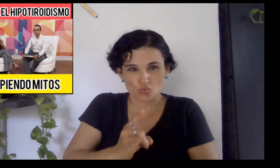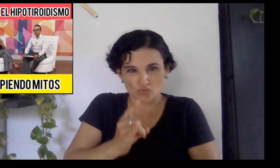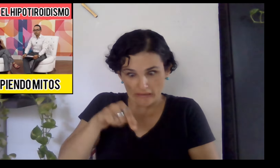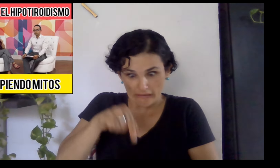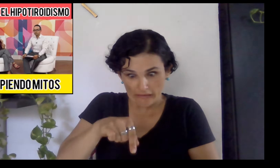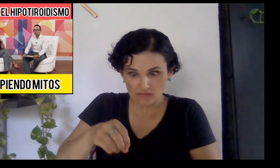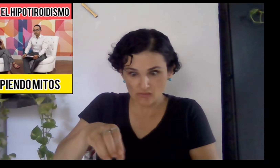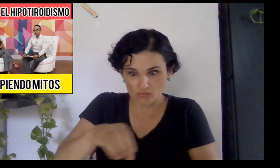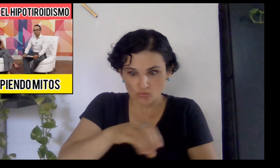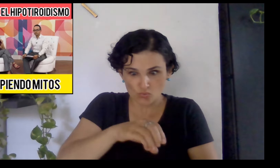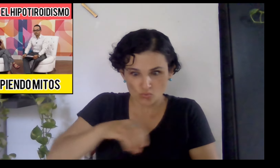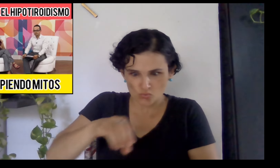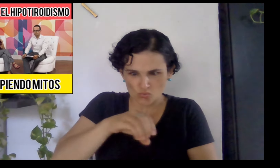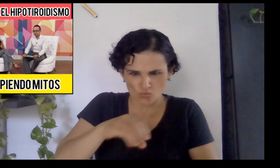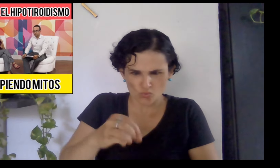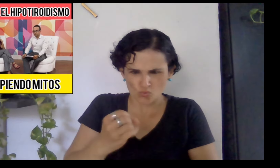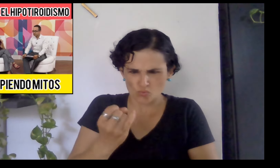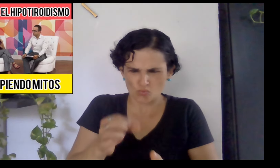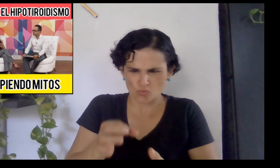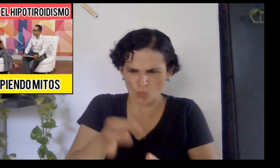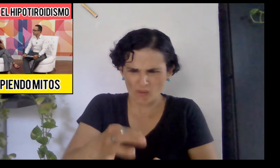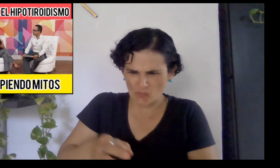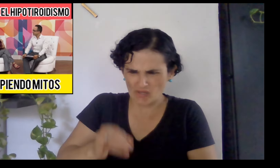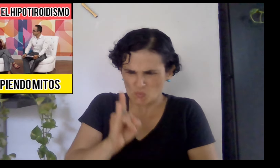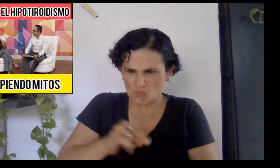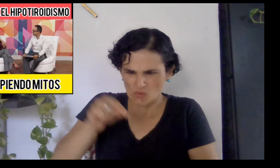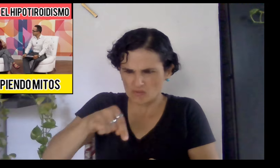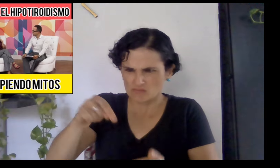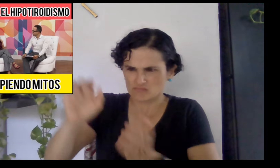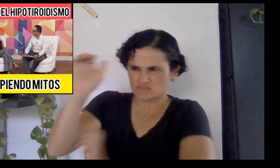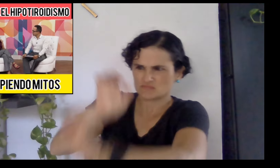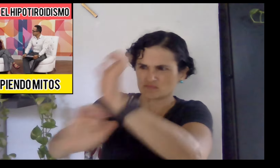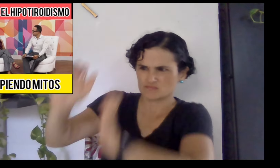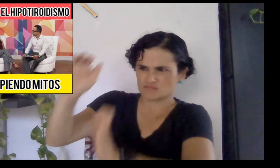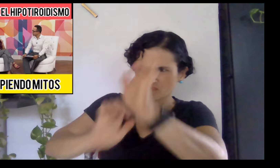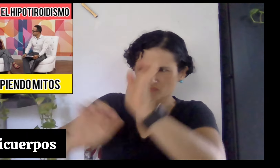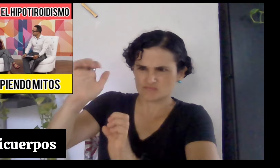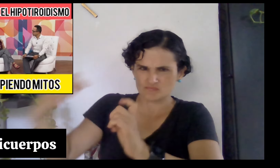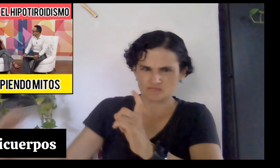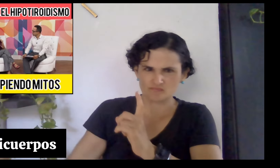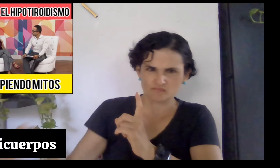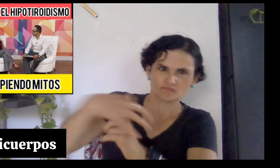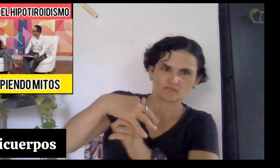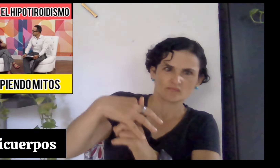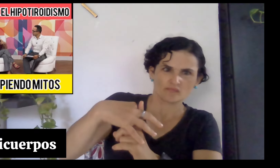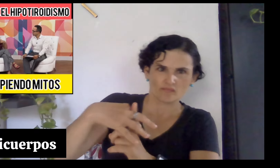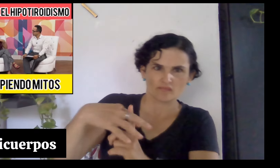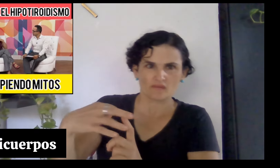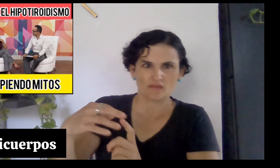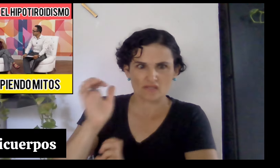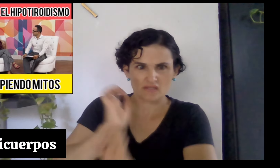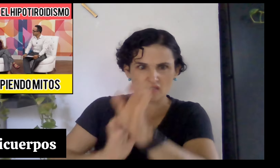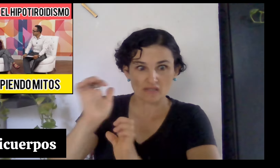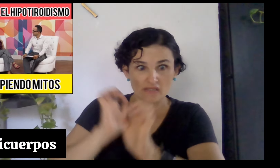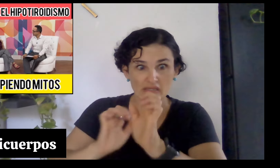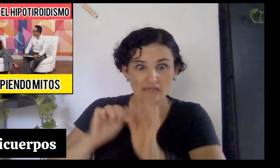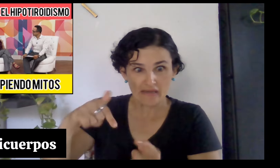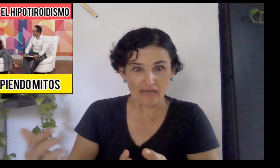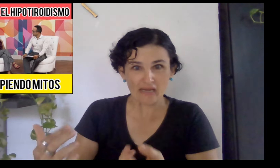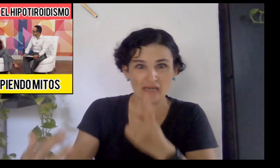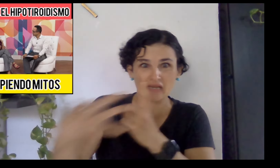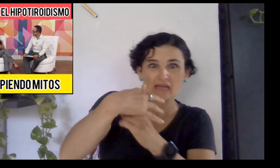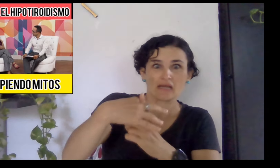unas sustancias que se llaman anticuerpos, que como lo dice su nombre, atacan. Y estos anticuerpos van y atacan la propia